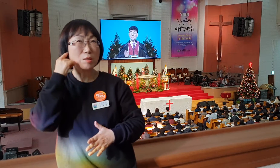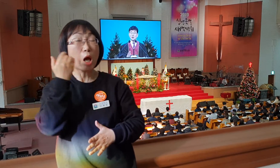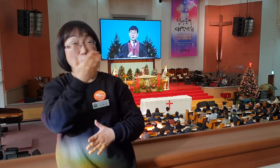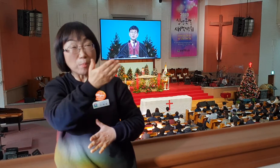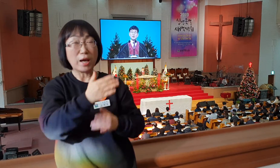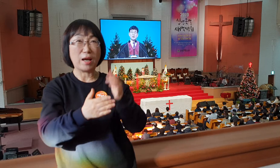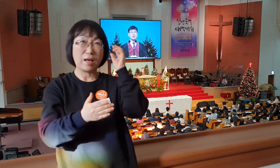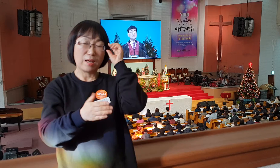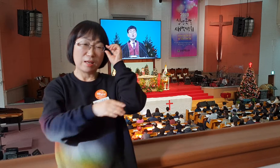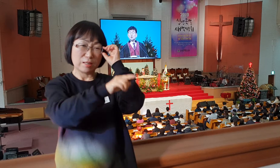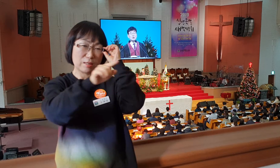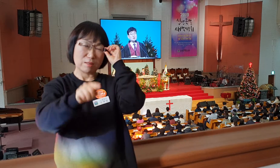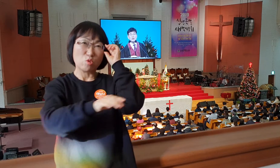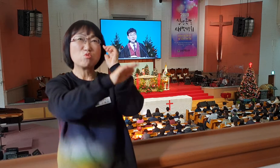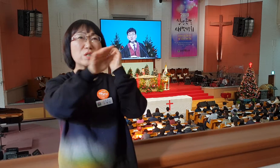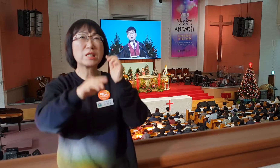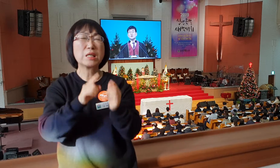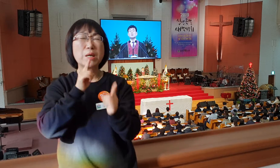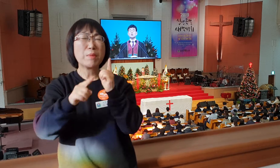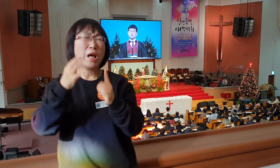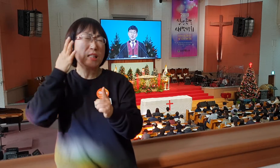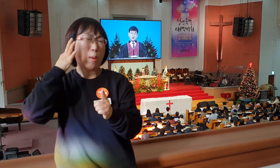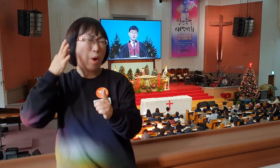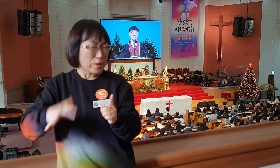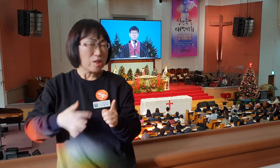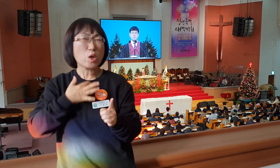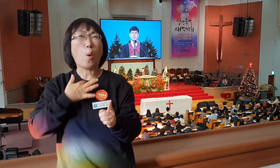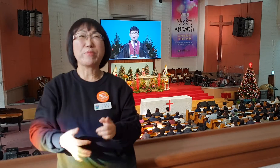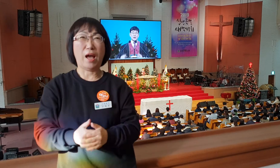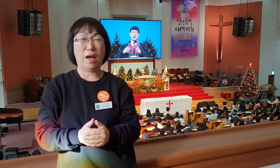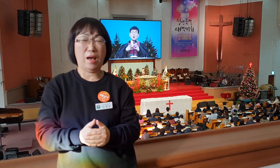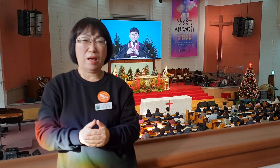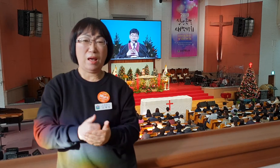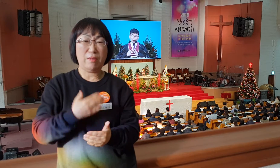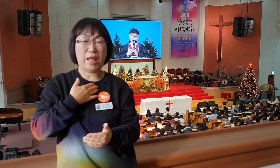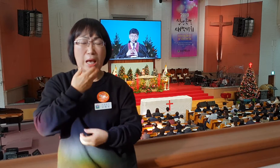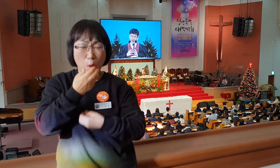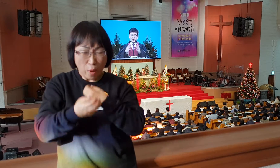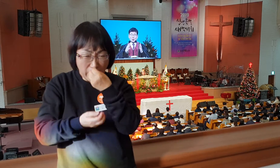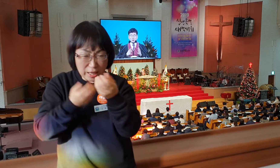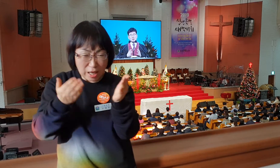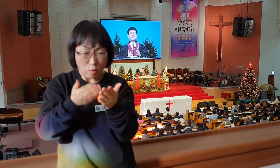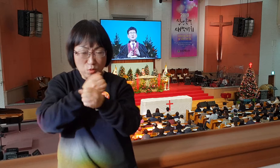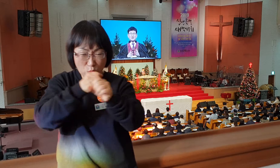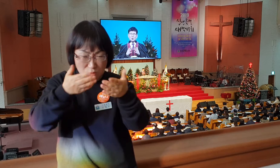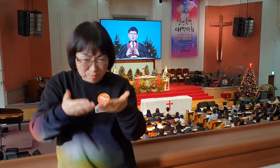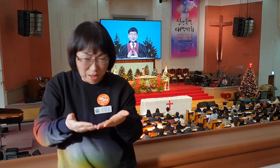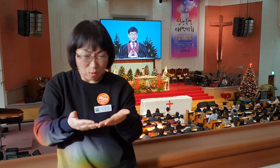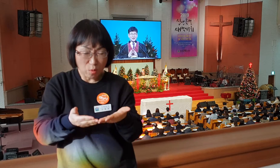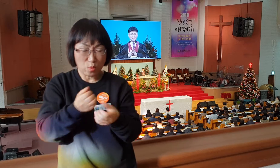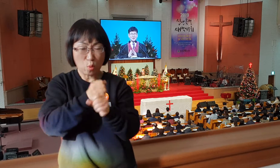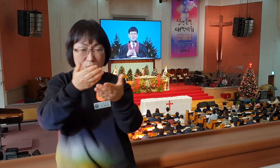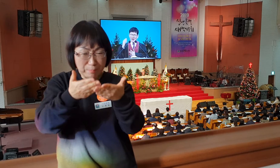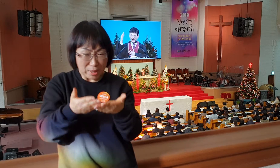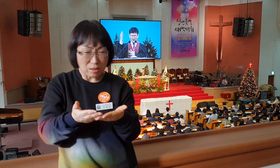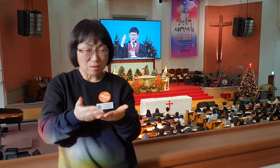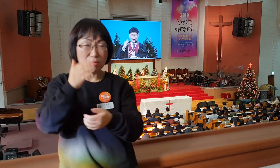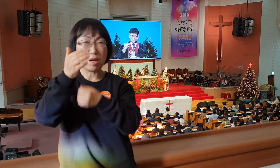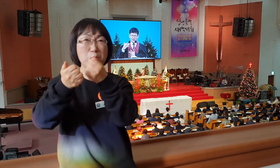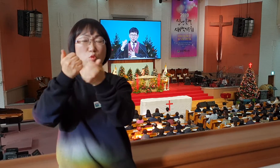거기에 대해서 이 사람들은 우리는 그 얘기는 들어보지 못했대요. 내가 회개하고 내가 용서 안 받아서